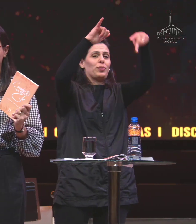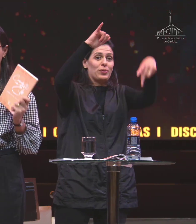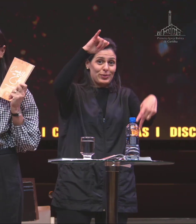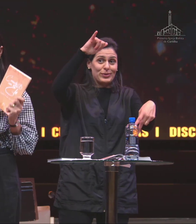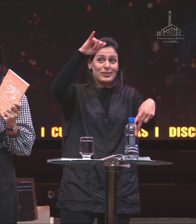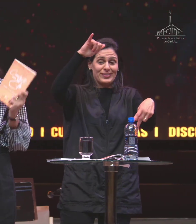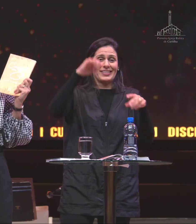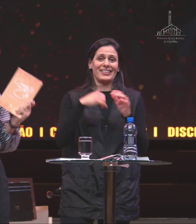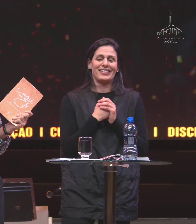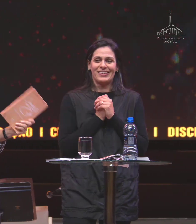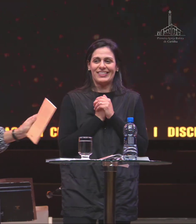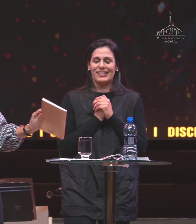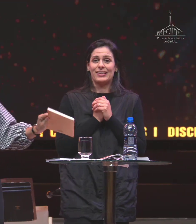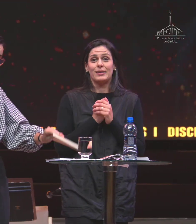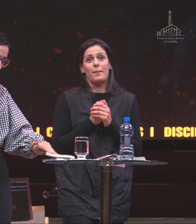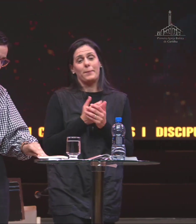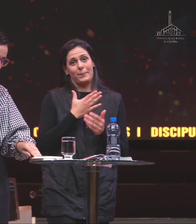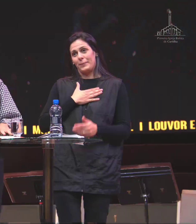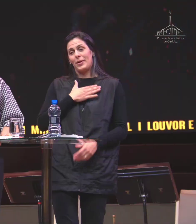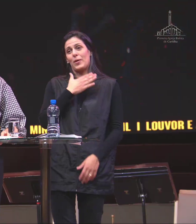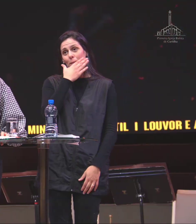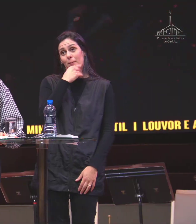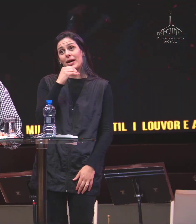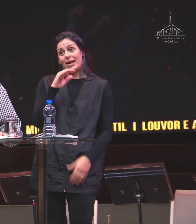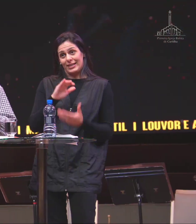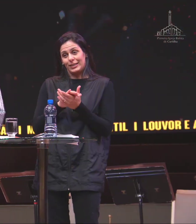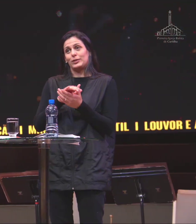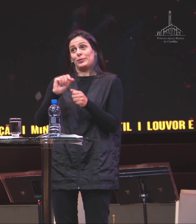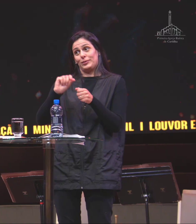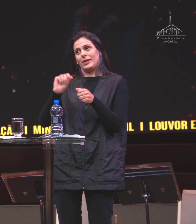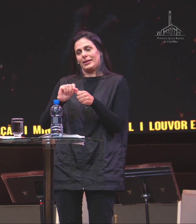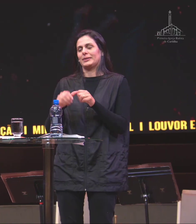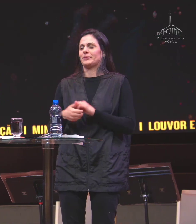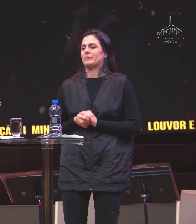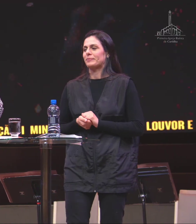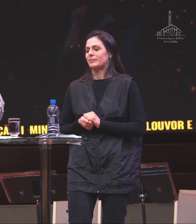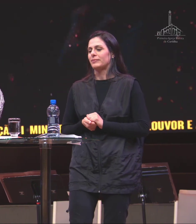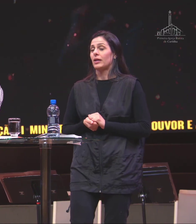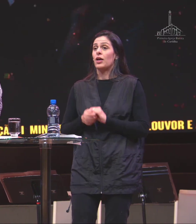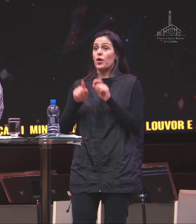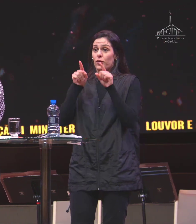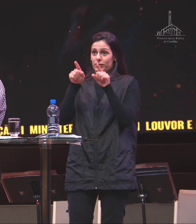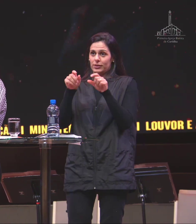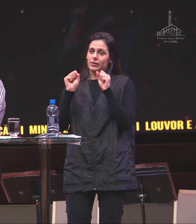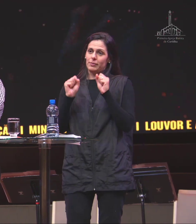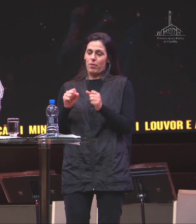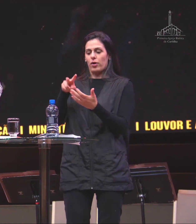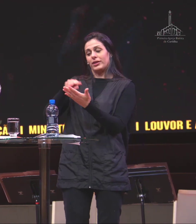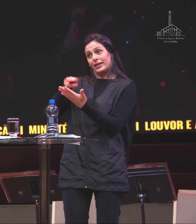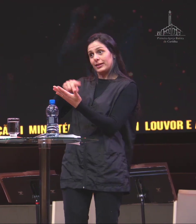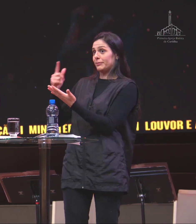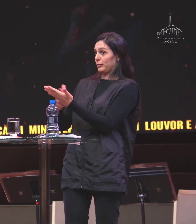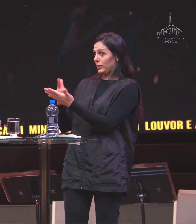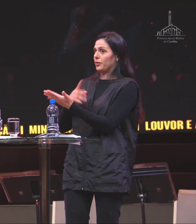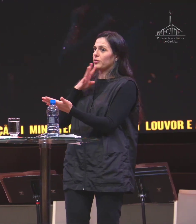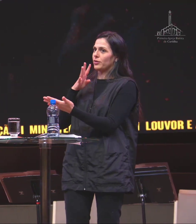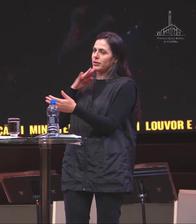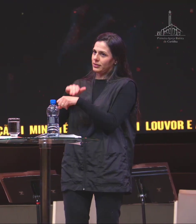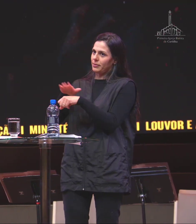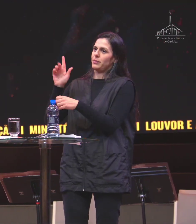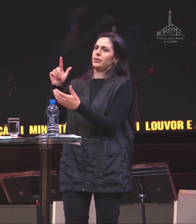escreva? Qual história? Então, eu vou contando histórias e coloco dentro delas o ensino bíblico, aquilo que Deus fez,